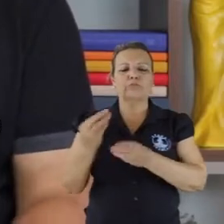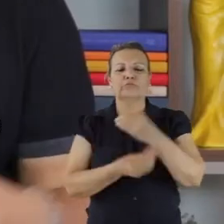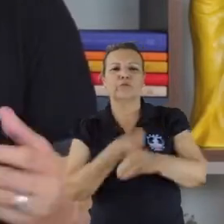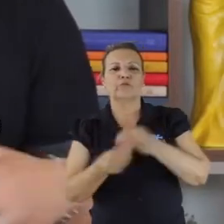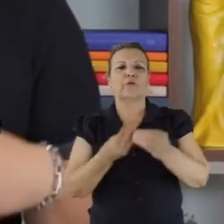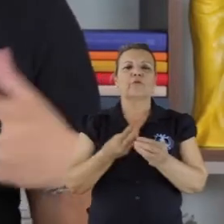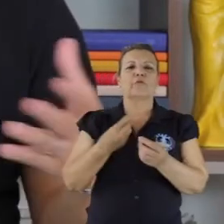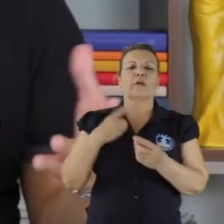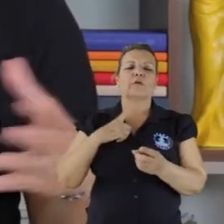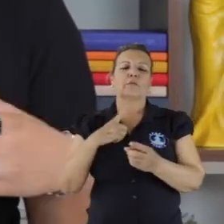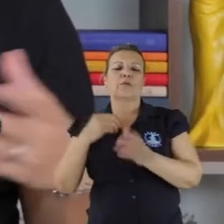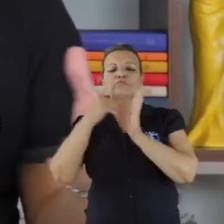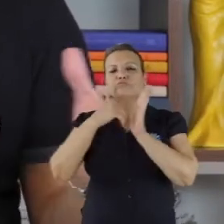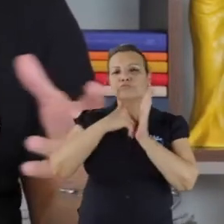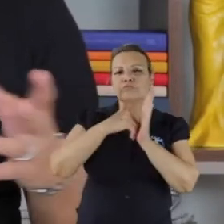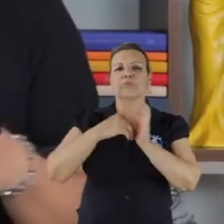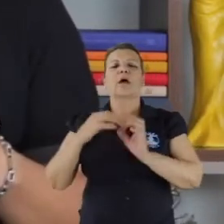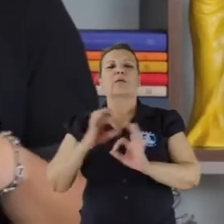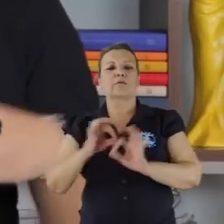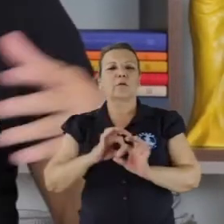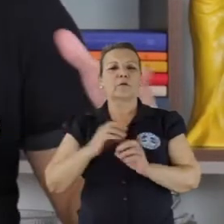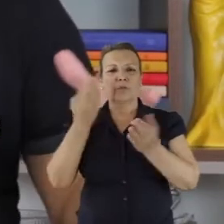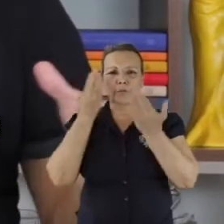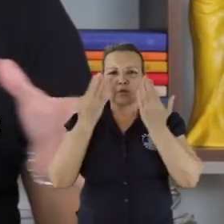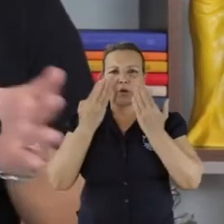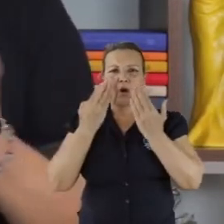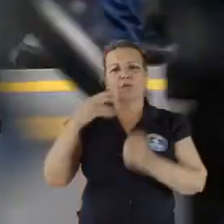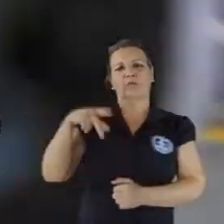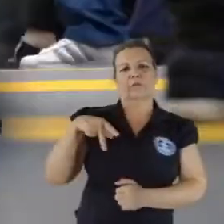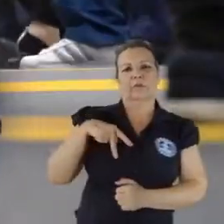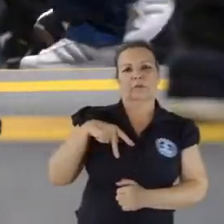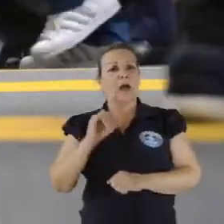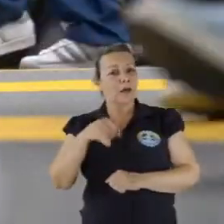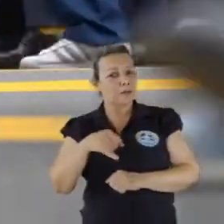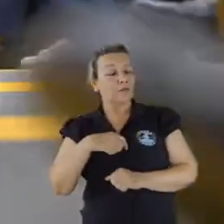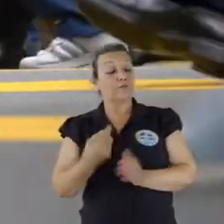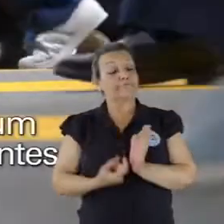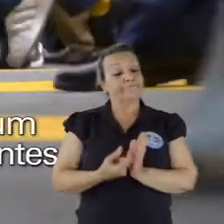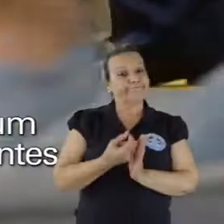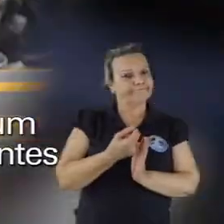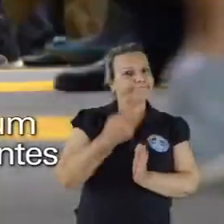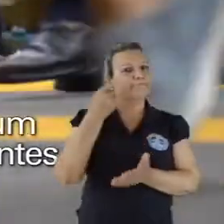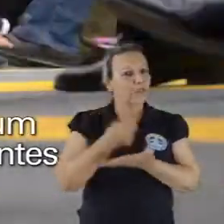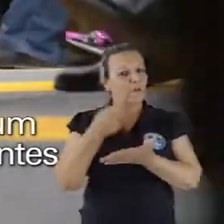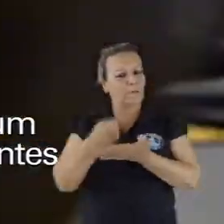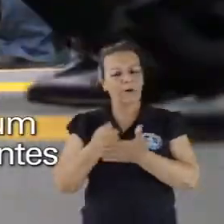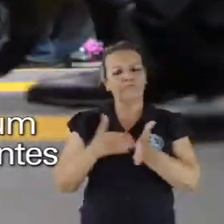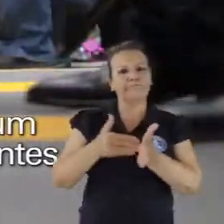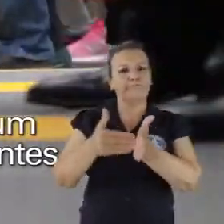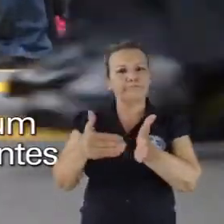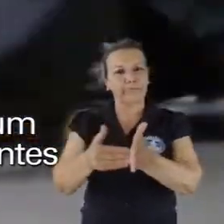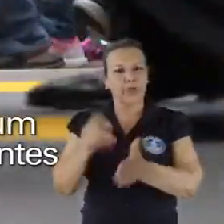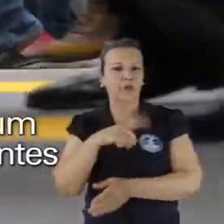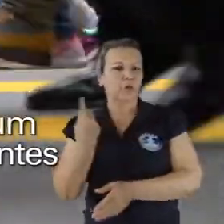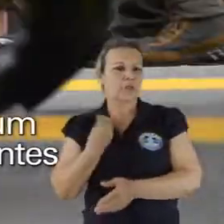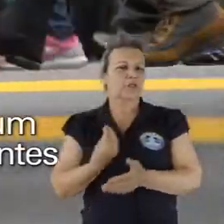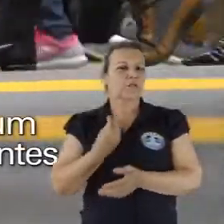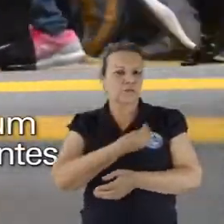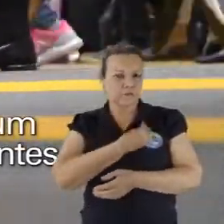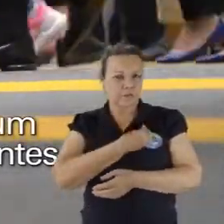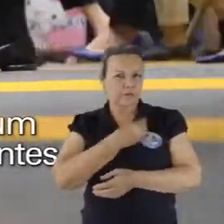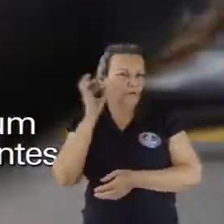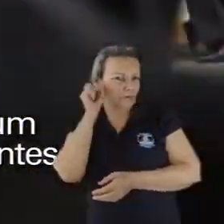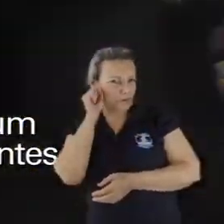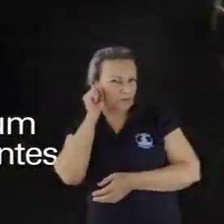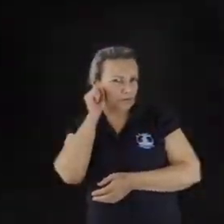sessão devido ao sigilo que rege essa relação terapeuta e paciente. Então, assim como o dinheiro pode ser um fator